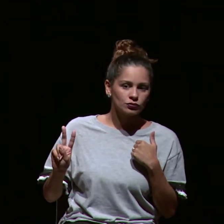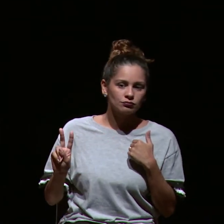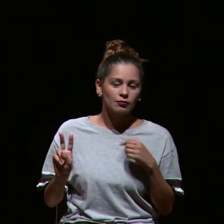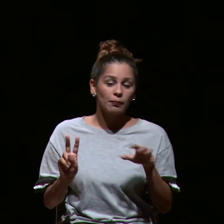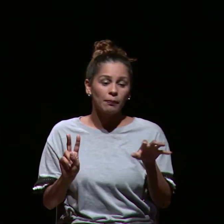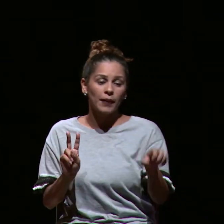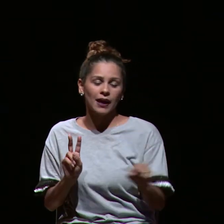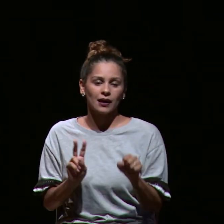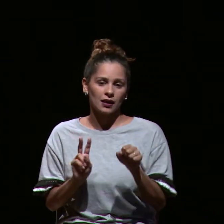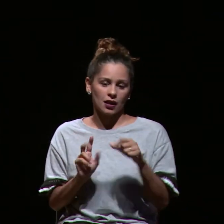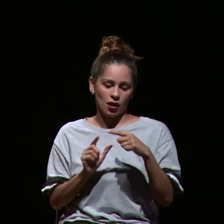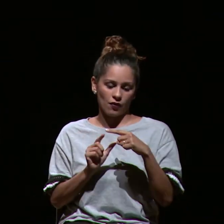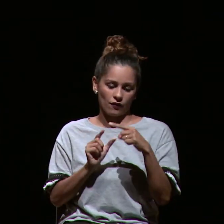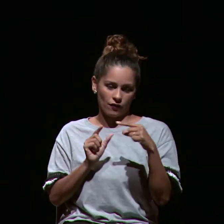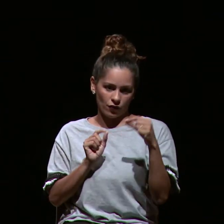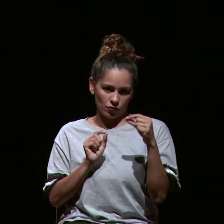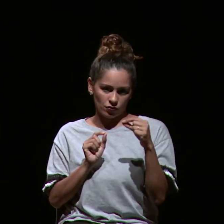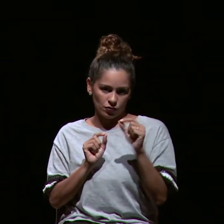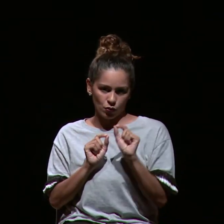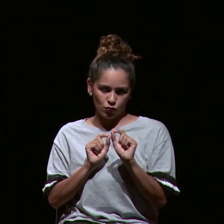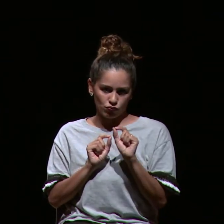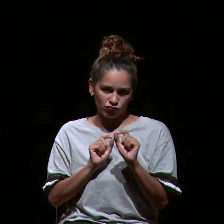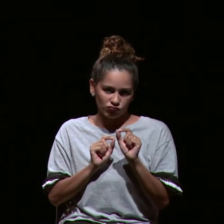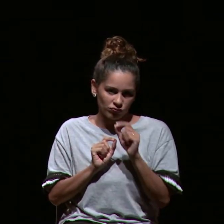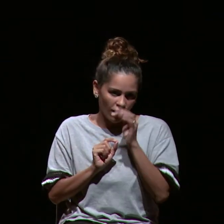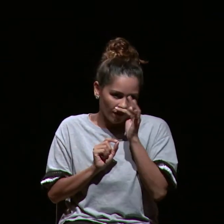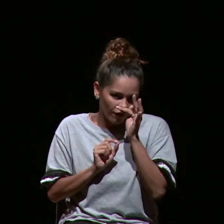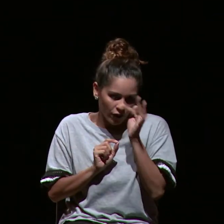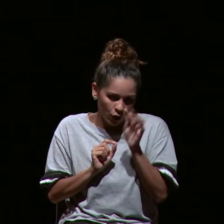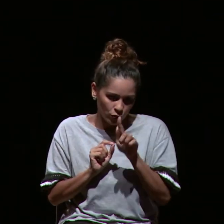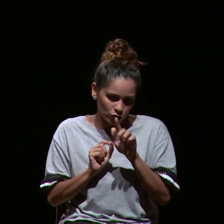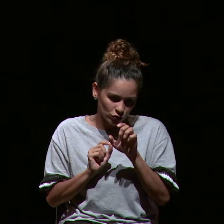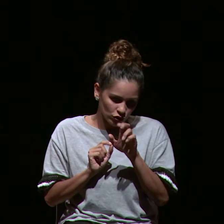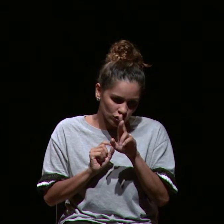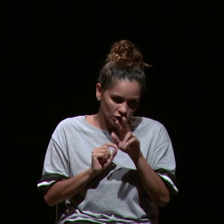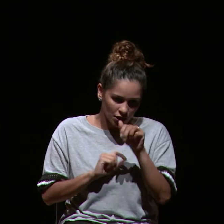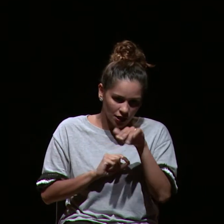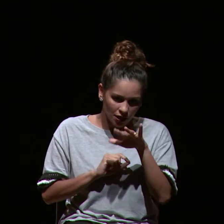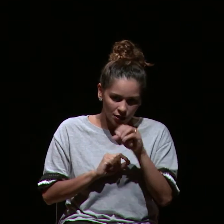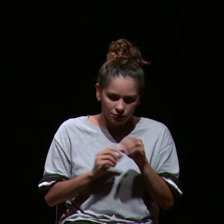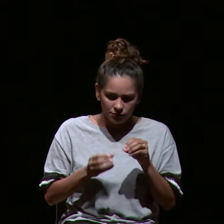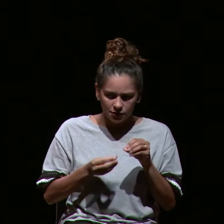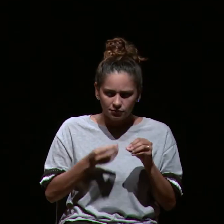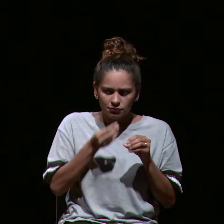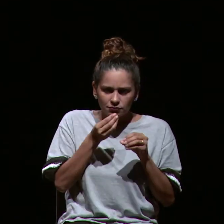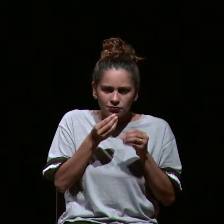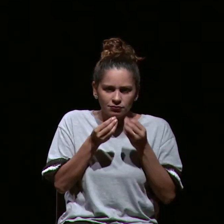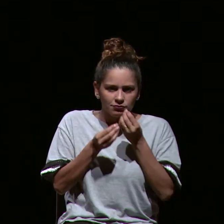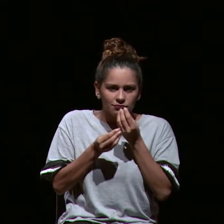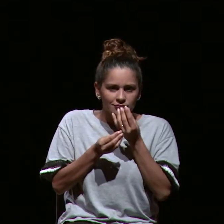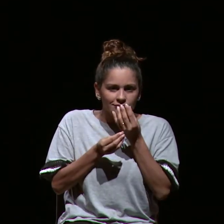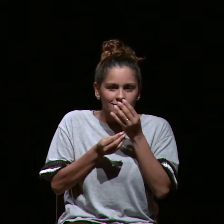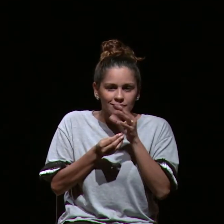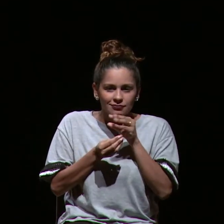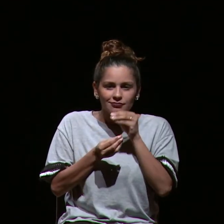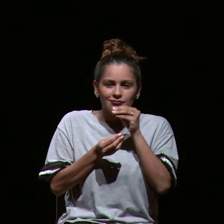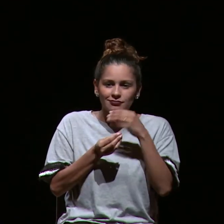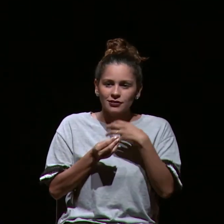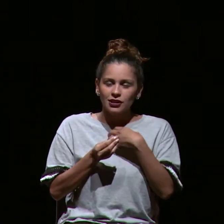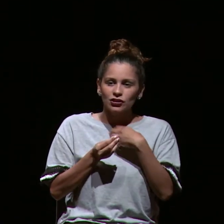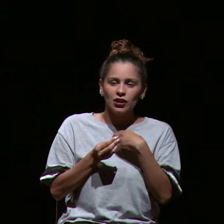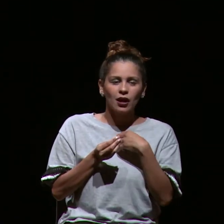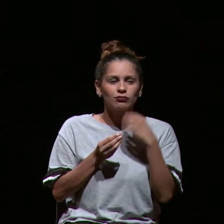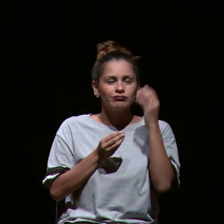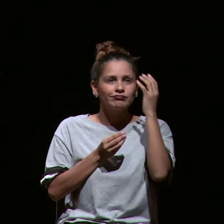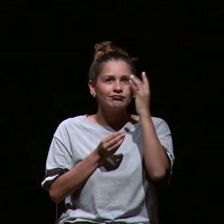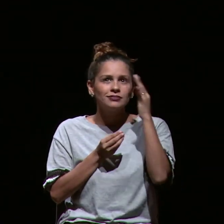folhinha qualquer de botão de gerânio. Essa malva extremamente cheirosa ia em minha mão, junto sei lá mais com o que eu levava. Distraído com